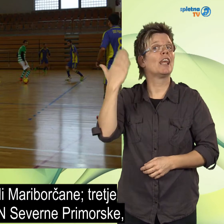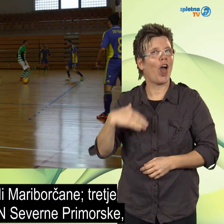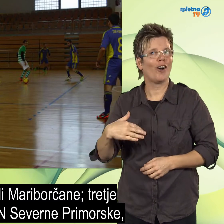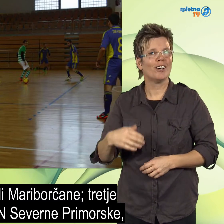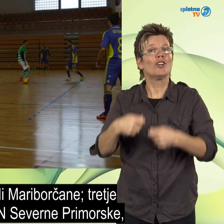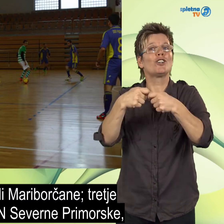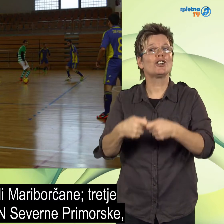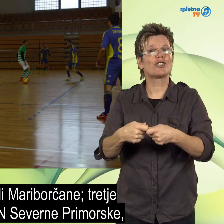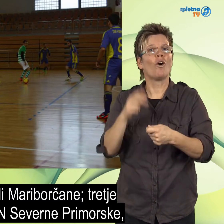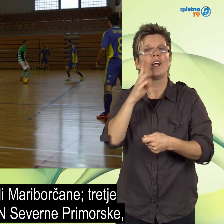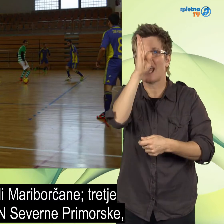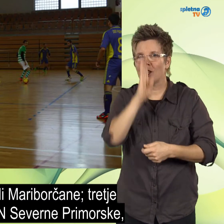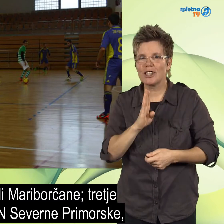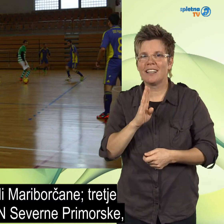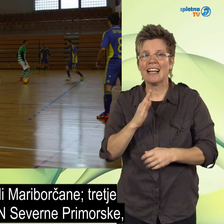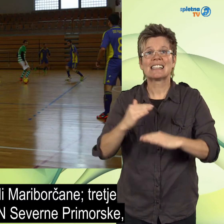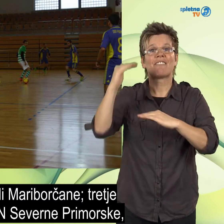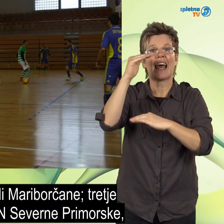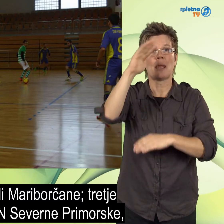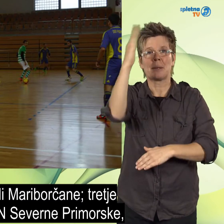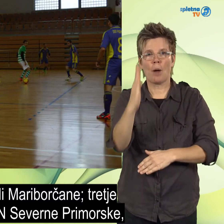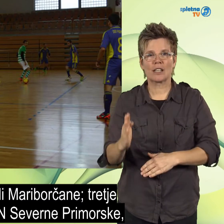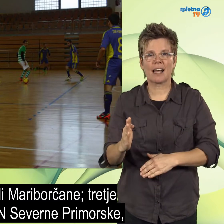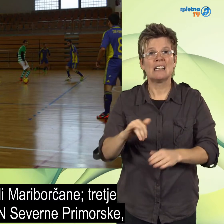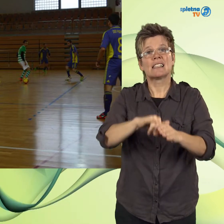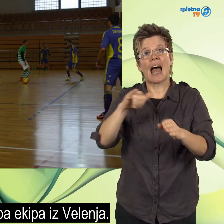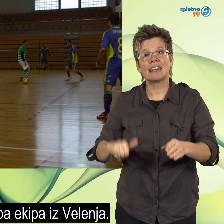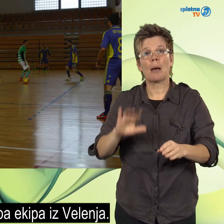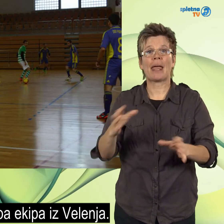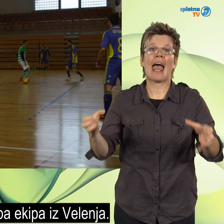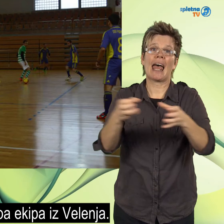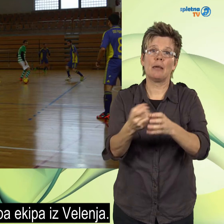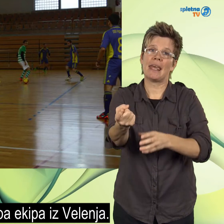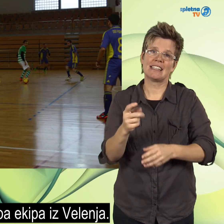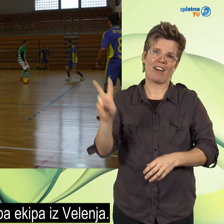tretje je bilo DGN Severne Primorske, zadnja pa ekipa iz Velenja.